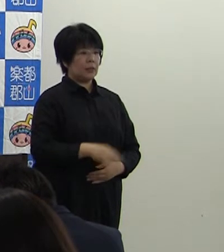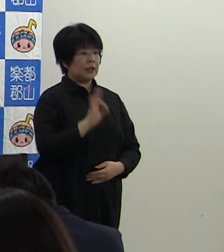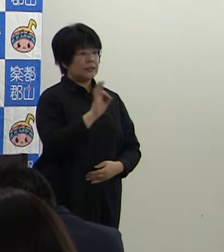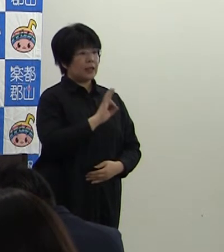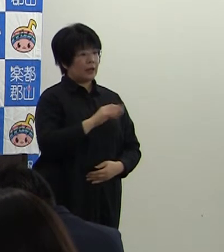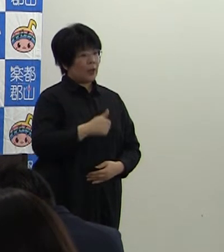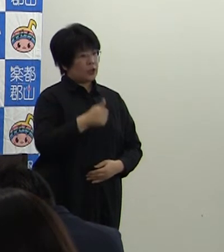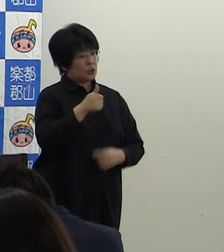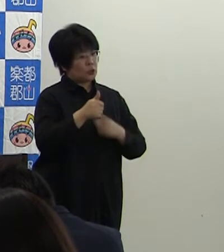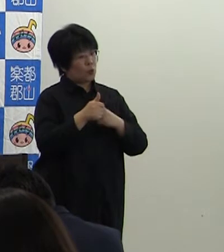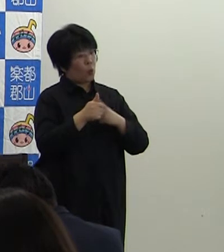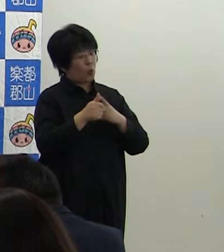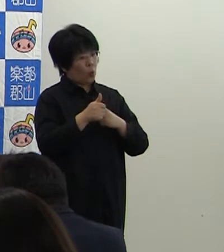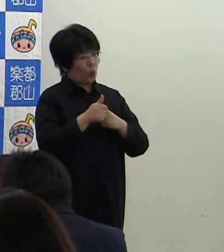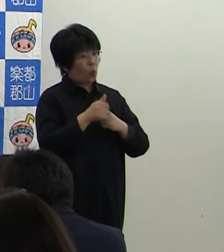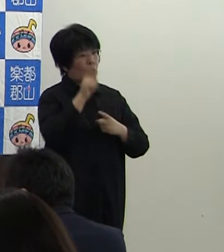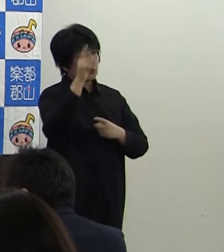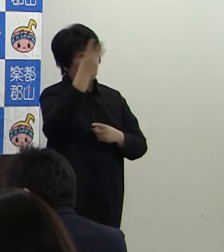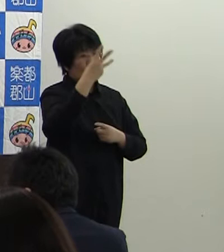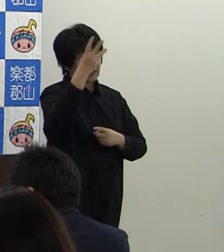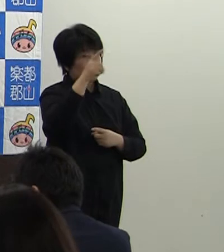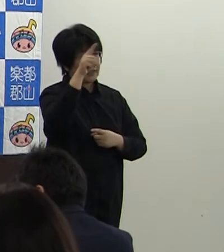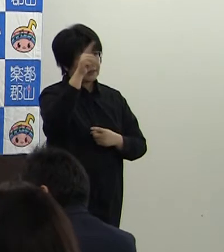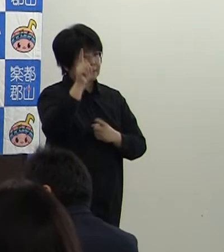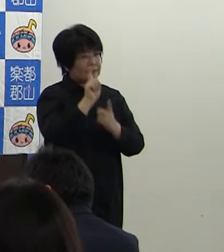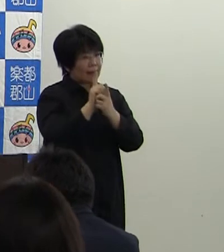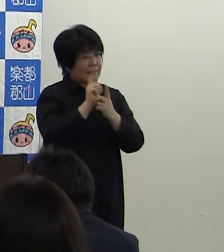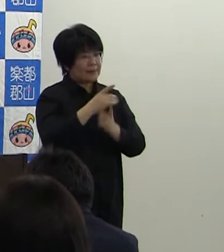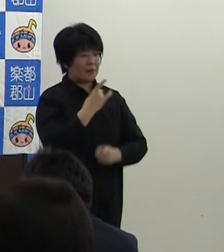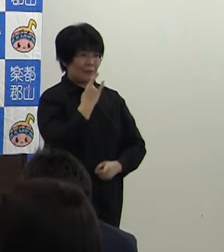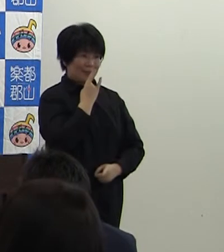そういったものをお聞かせ願えればと思います。 はい、